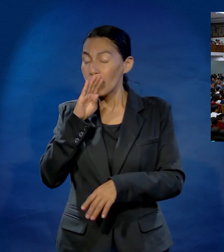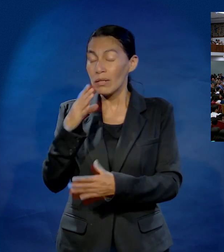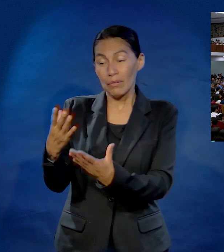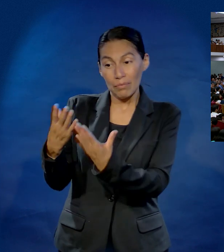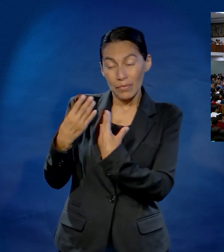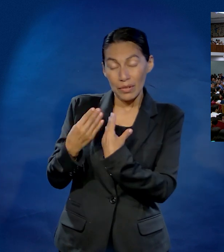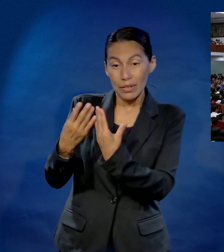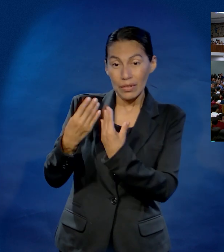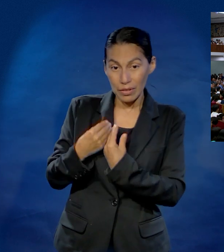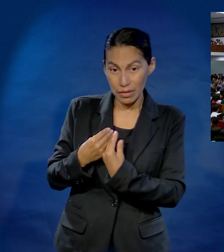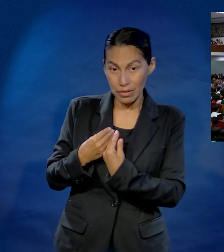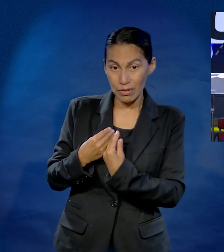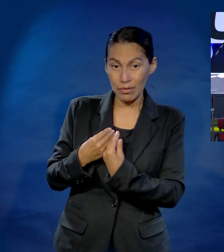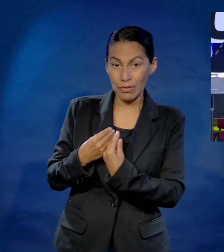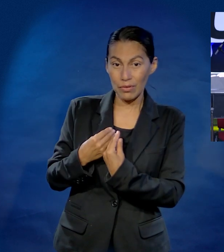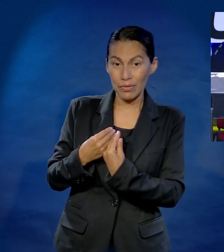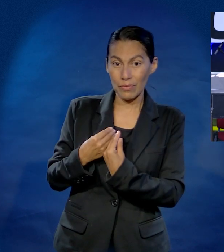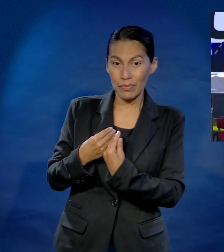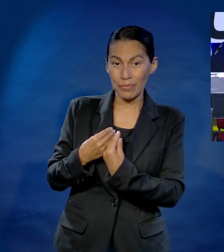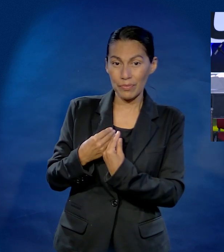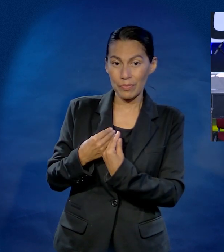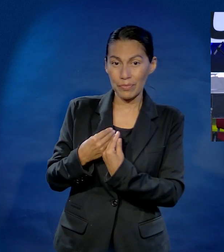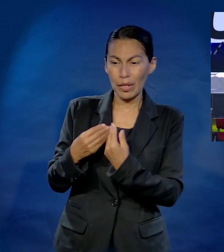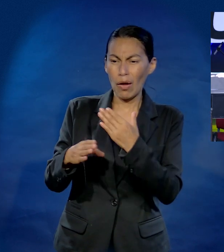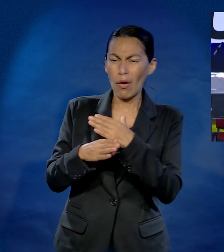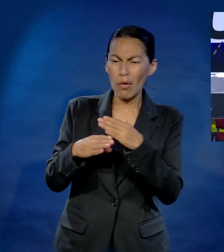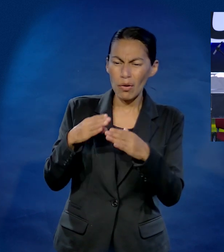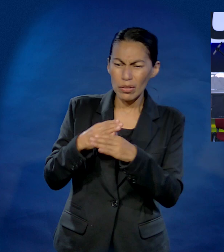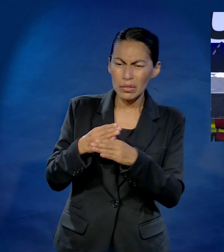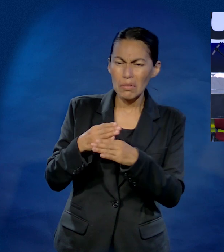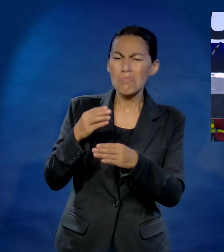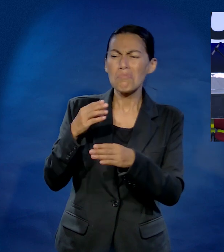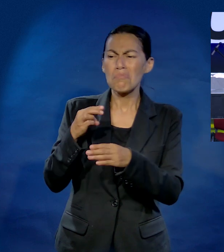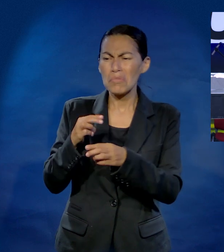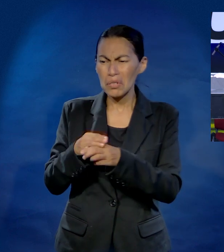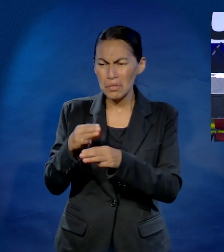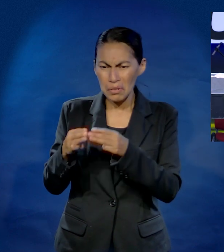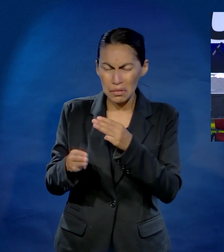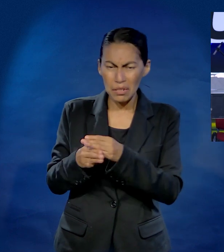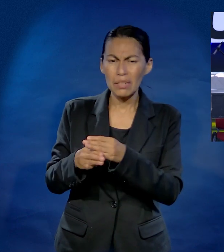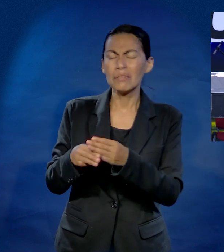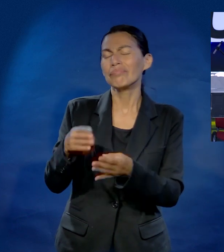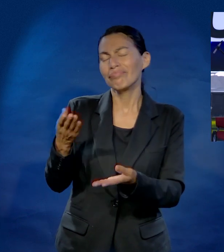llamó poderosamente la atención, como él dijo, como me han enseñado mis padres.